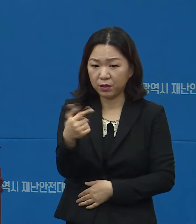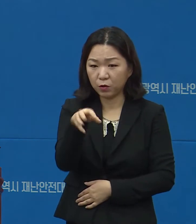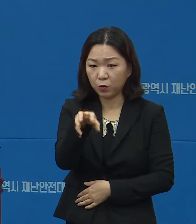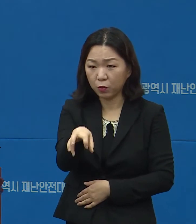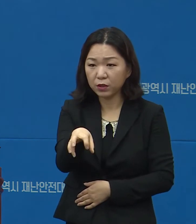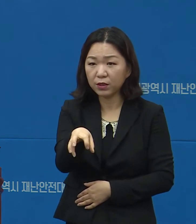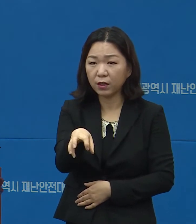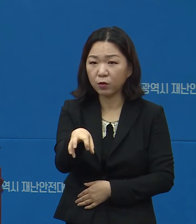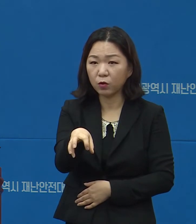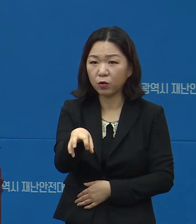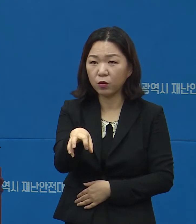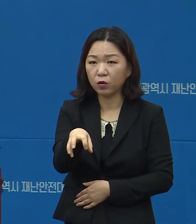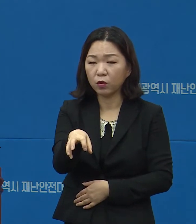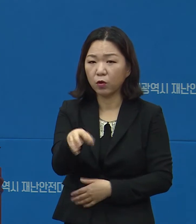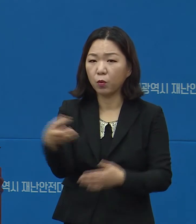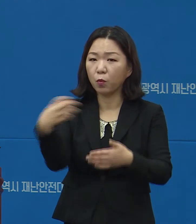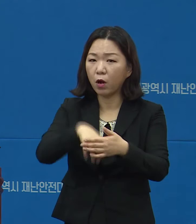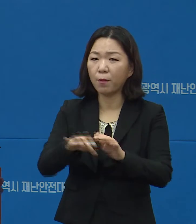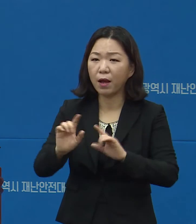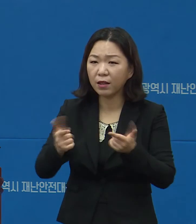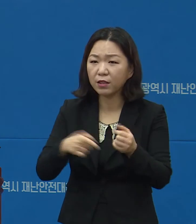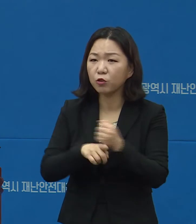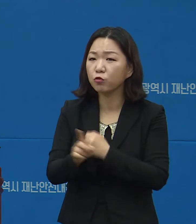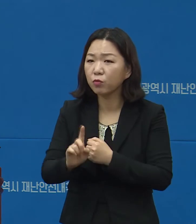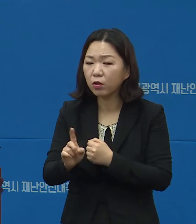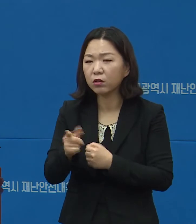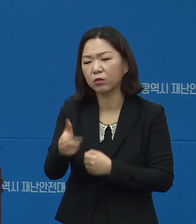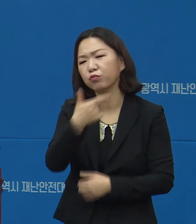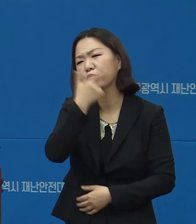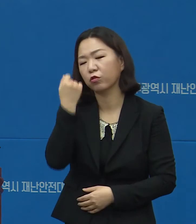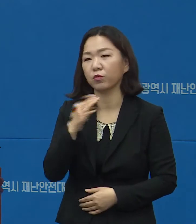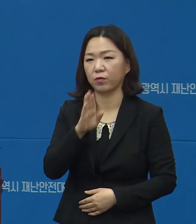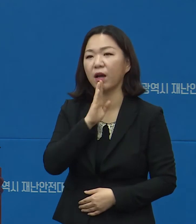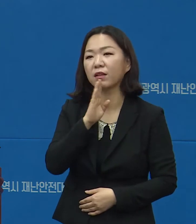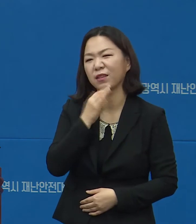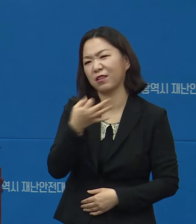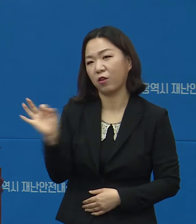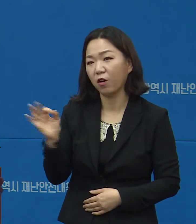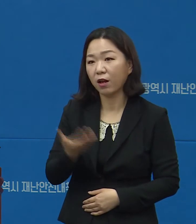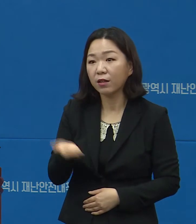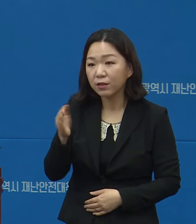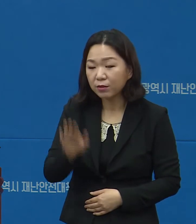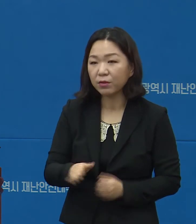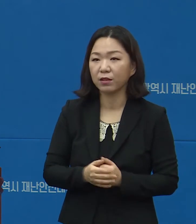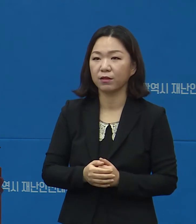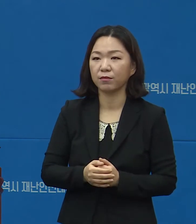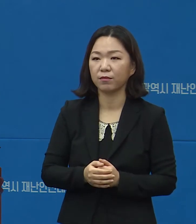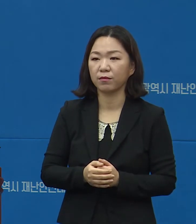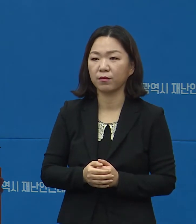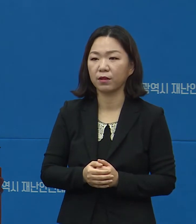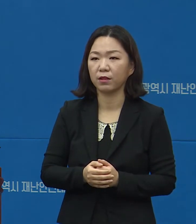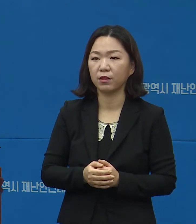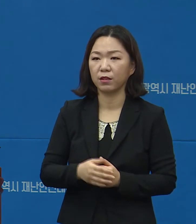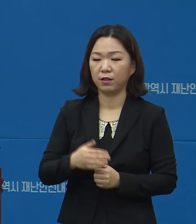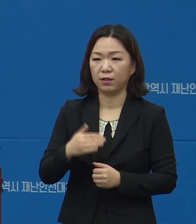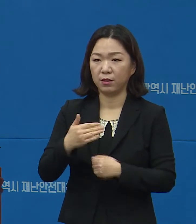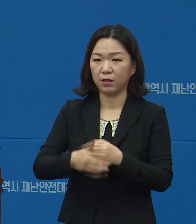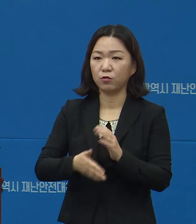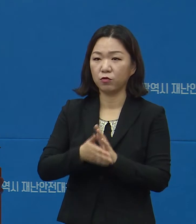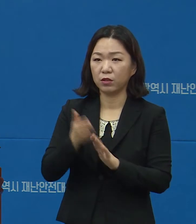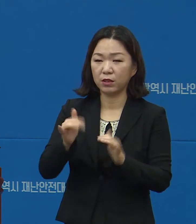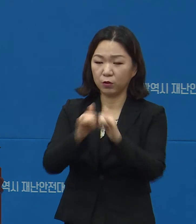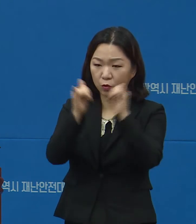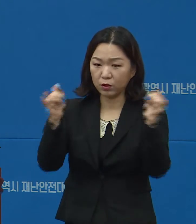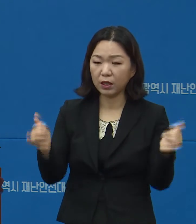아니냐라고 말씀하신다면 그분에 대해서는 소홀함이 있었습니다. 그러나 이 부분들을 미처 우리